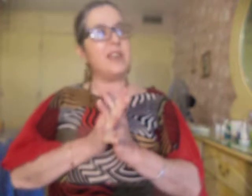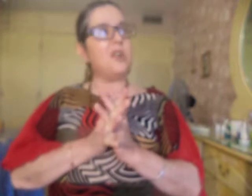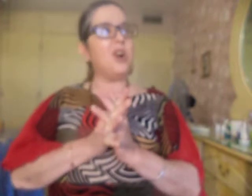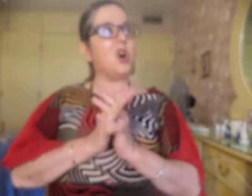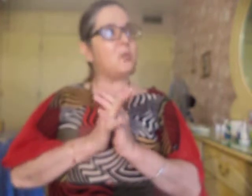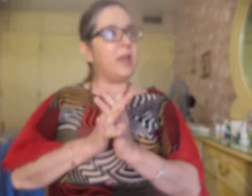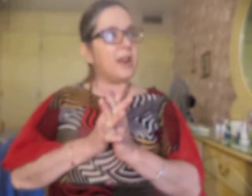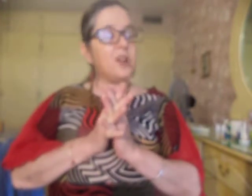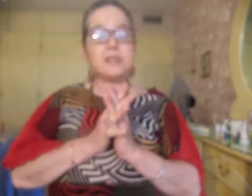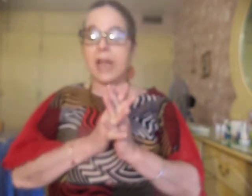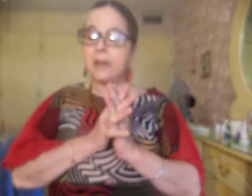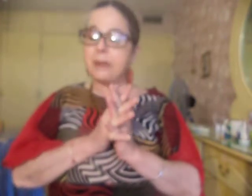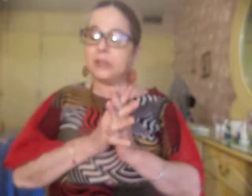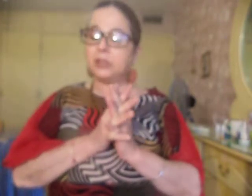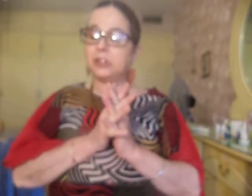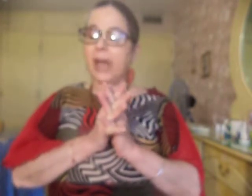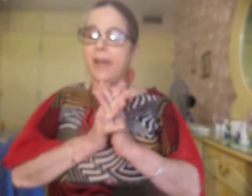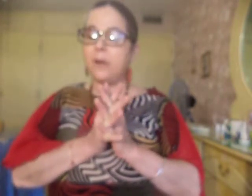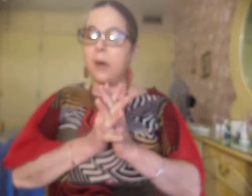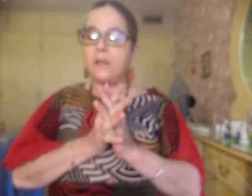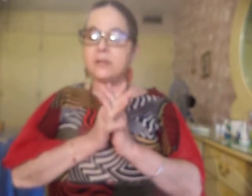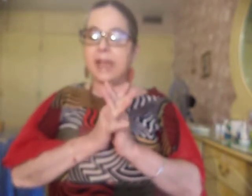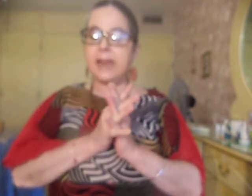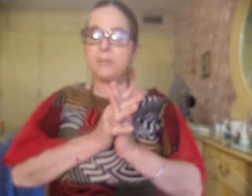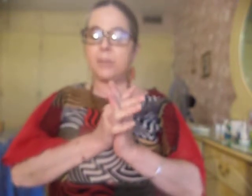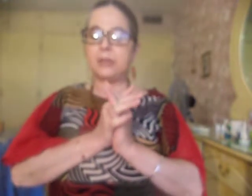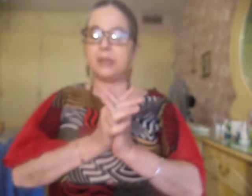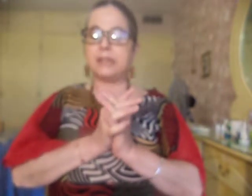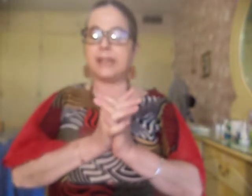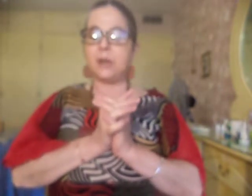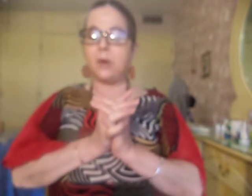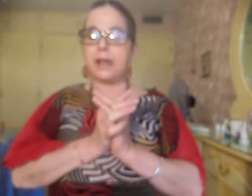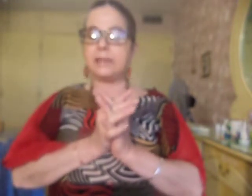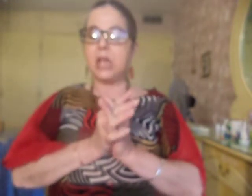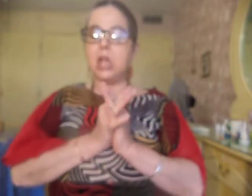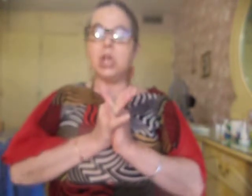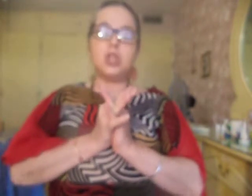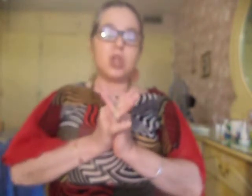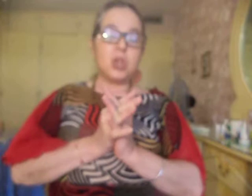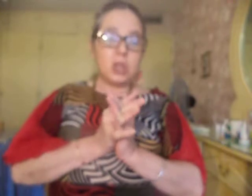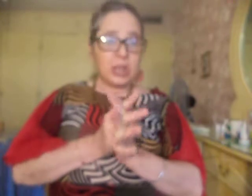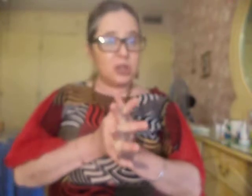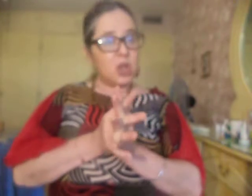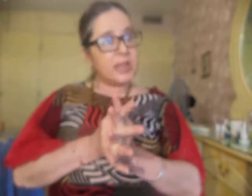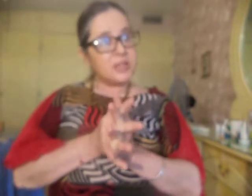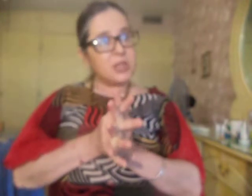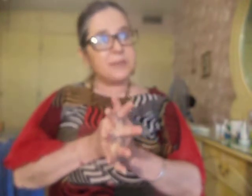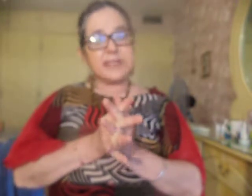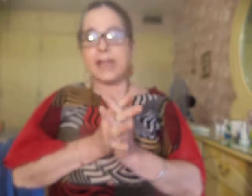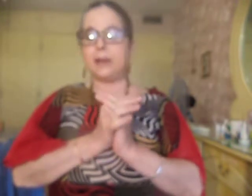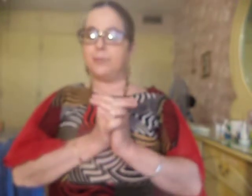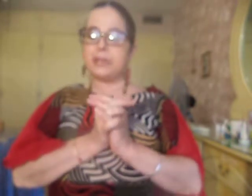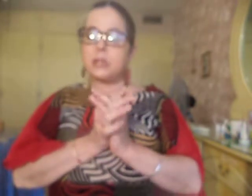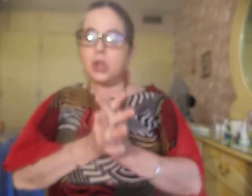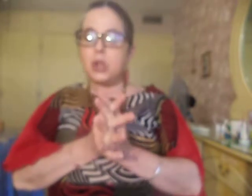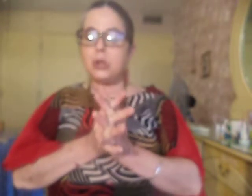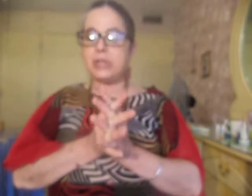sino comer los alimentos adecuados en las proporciones adecuadas. Todo esto debe ser pues todos los